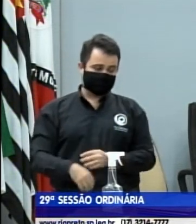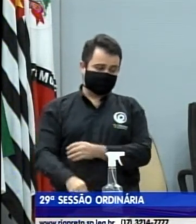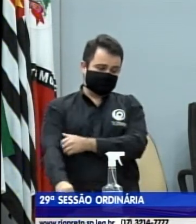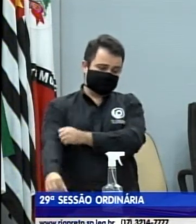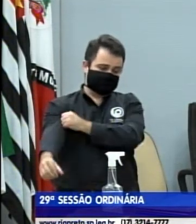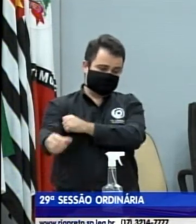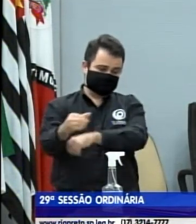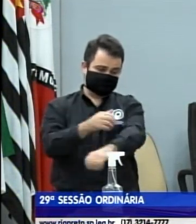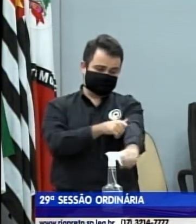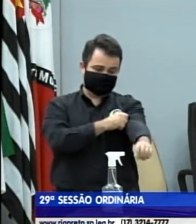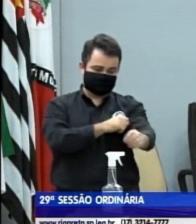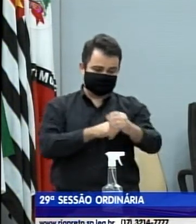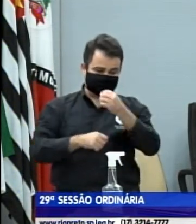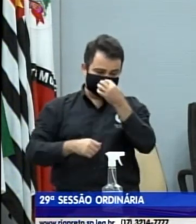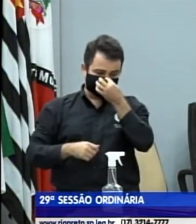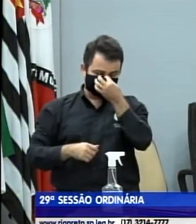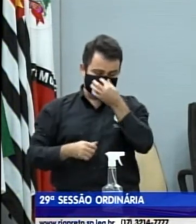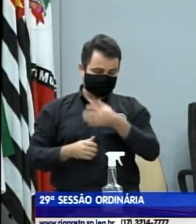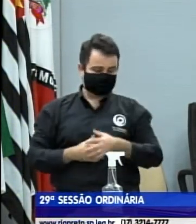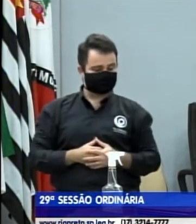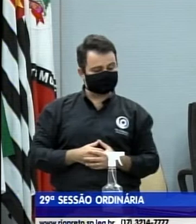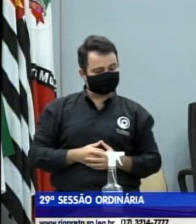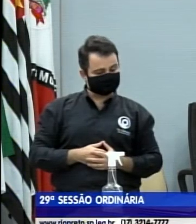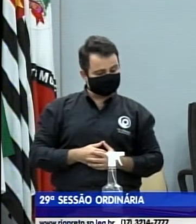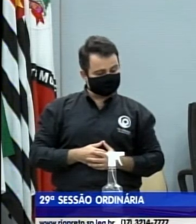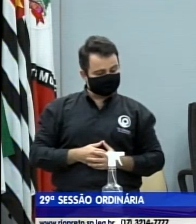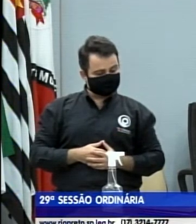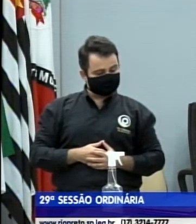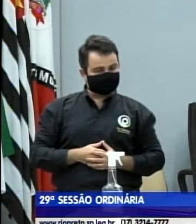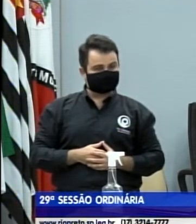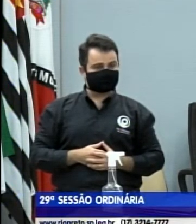tenho como permitir, viu? Você me perdoa.